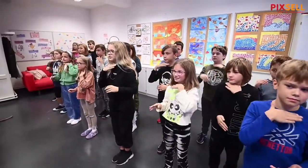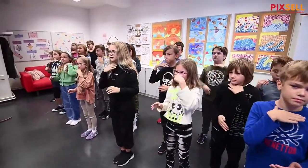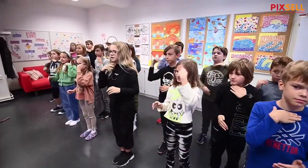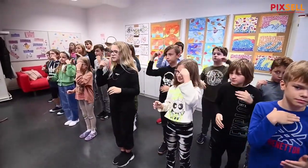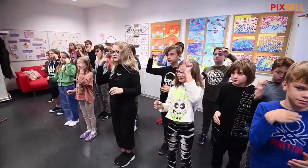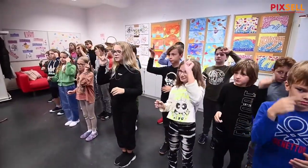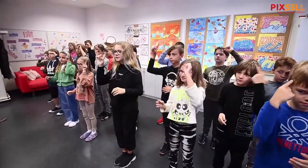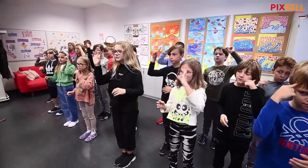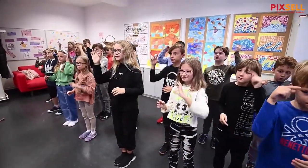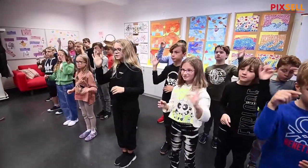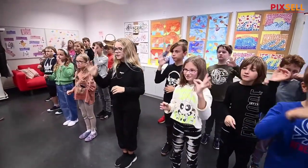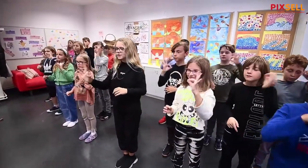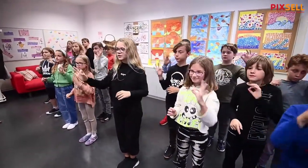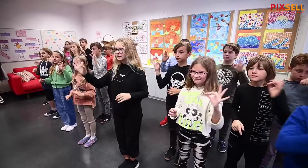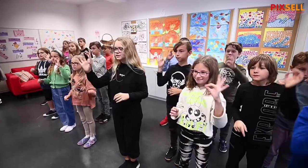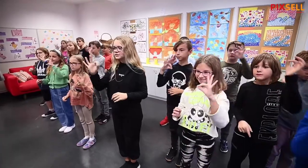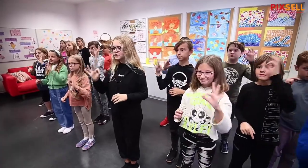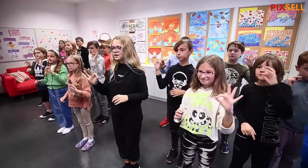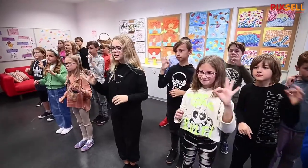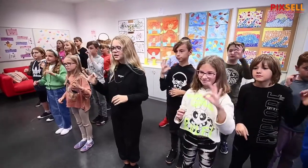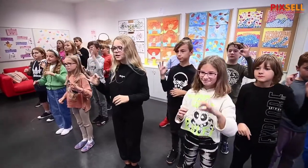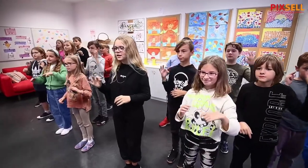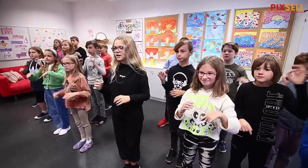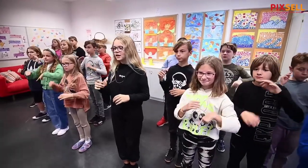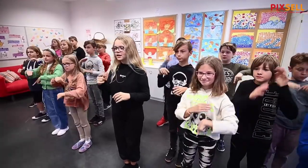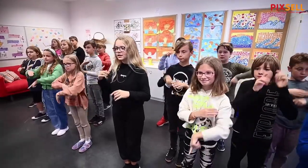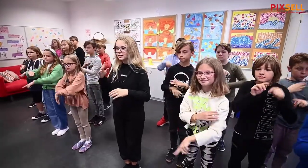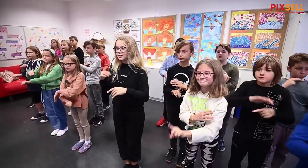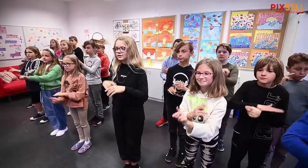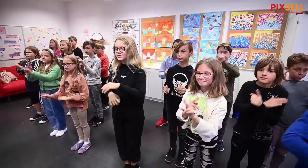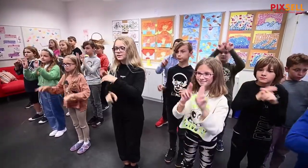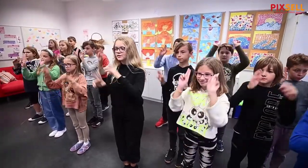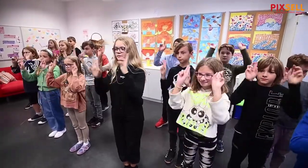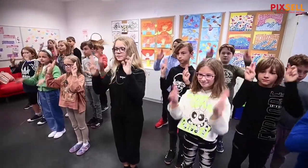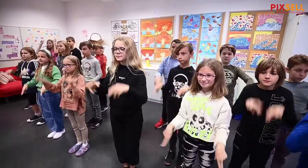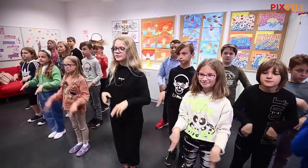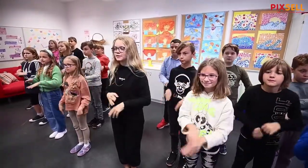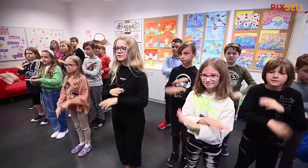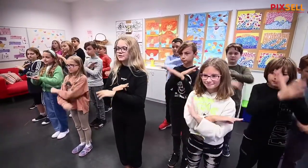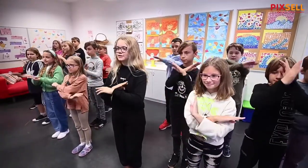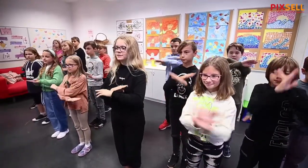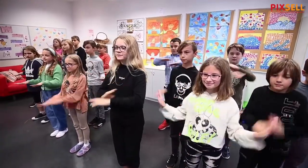Škola, špansko, oranice, ne poznaje granice.